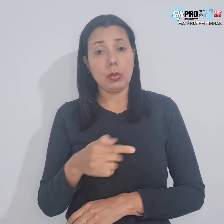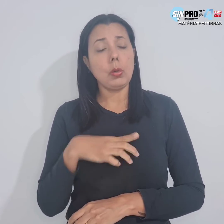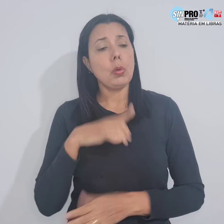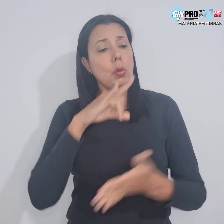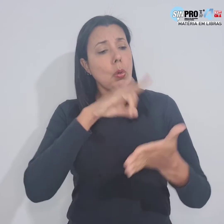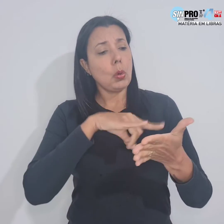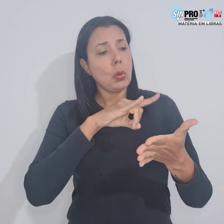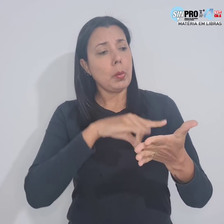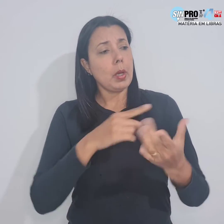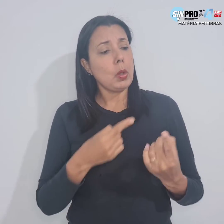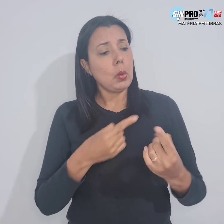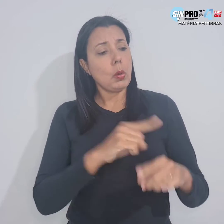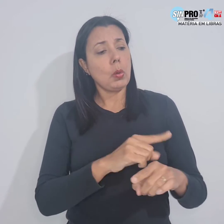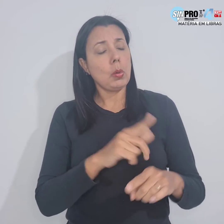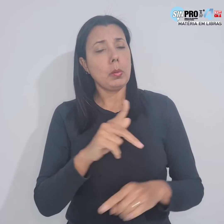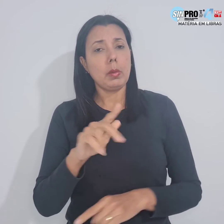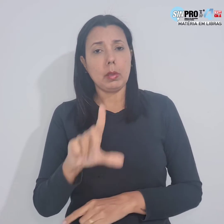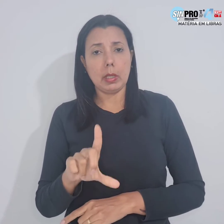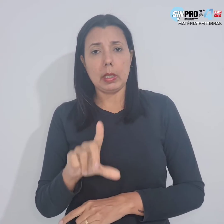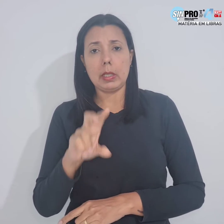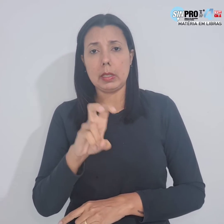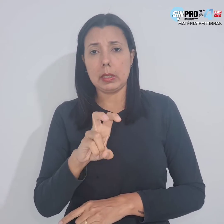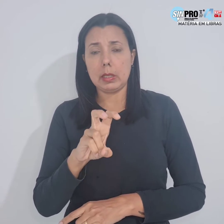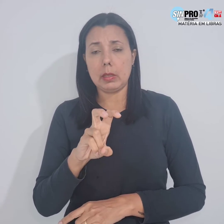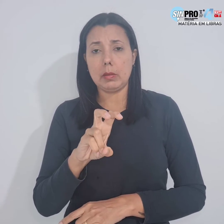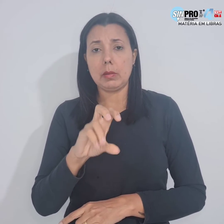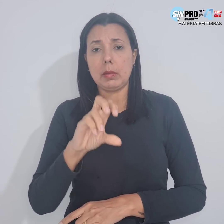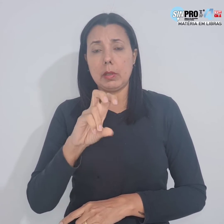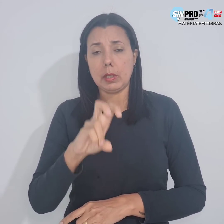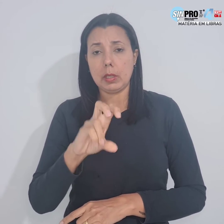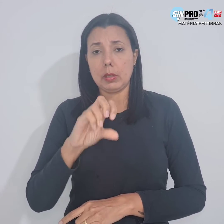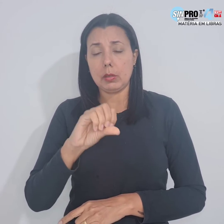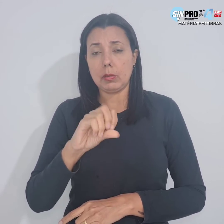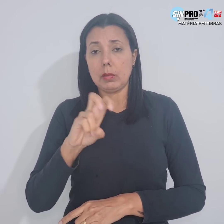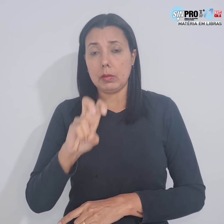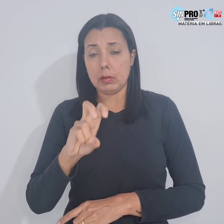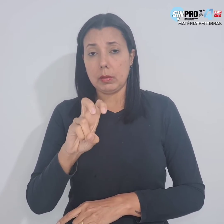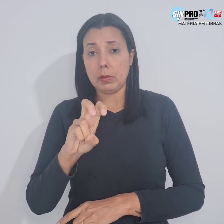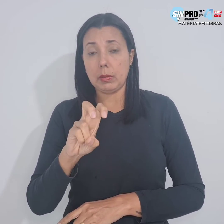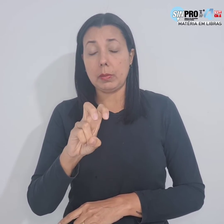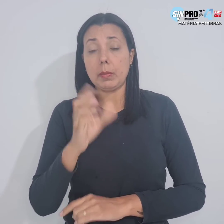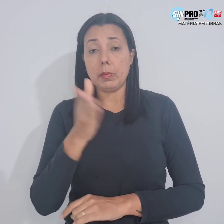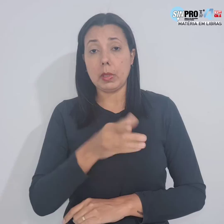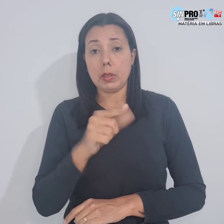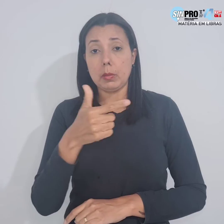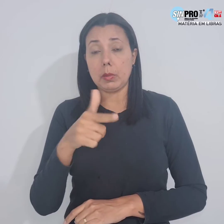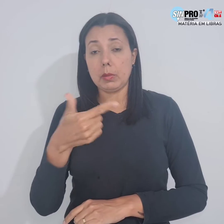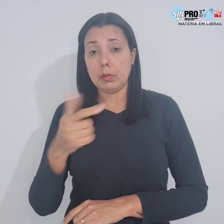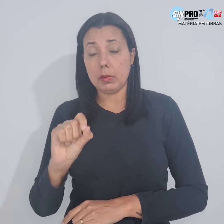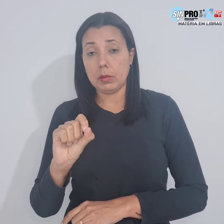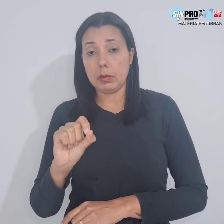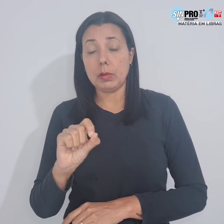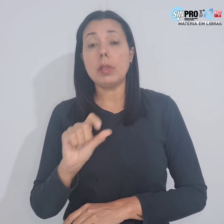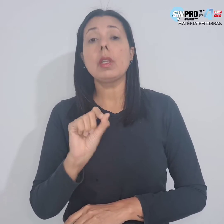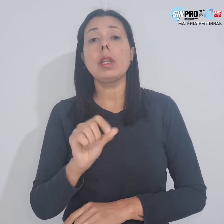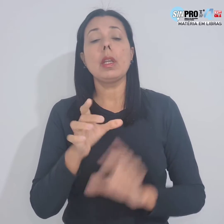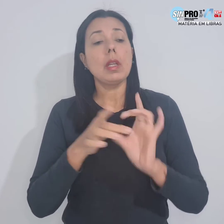nota técnica contra o PL 5595-2020, que